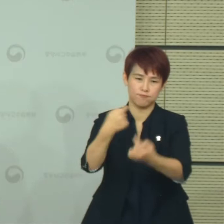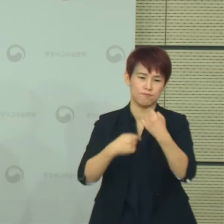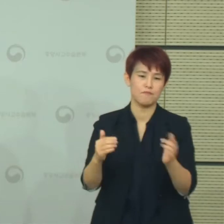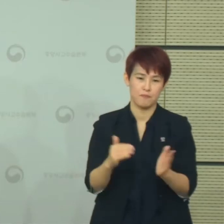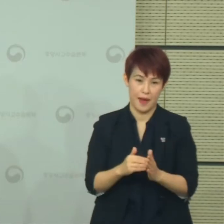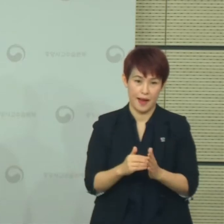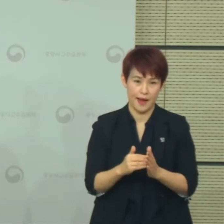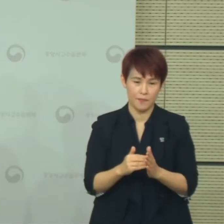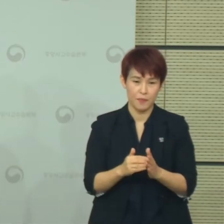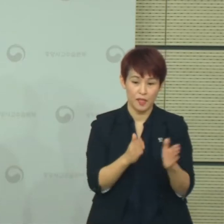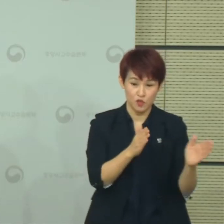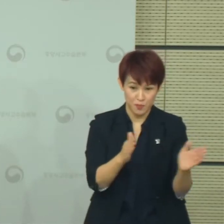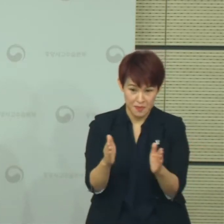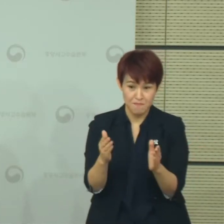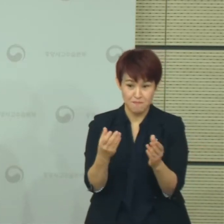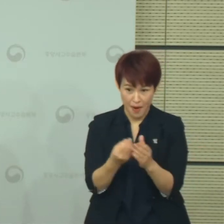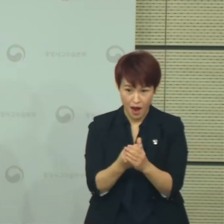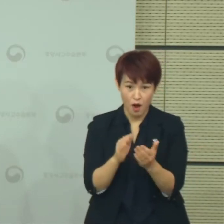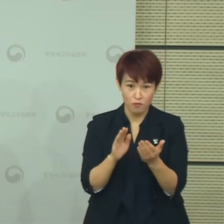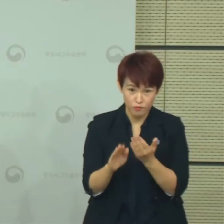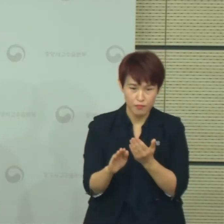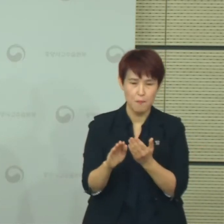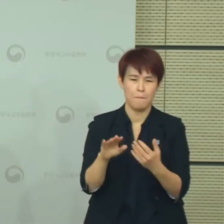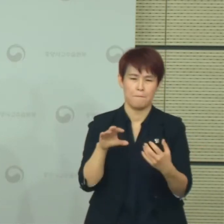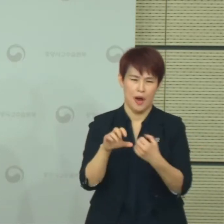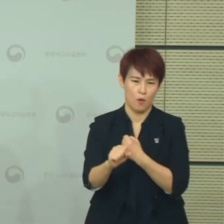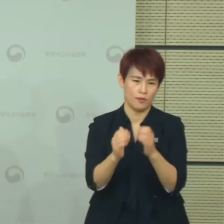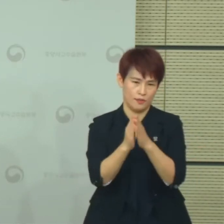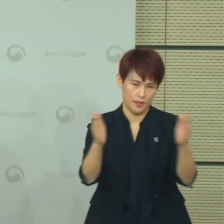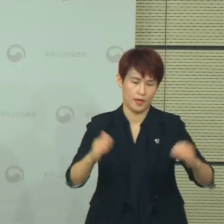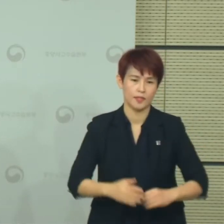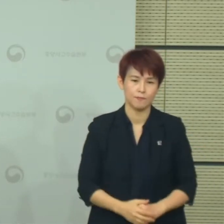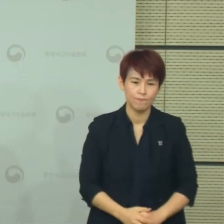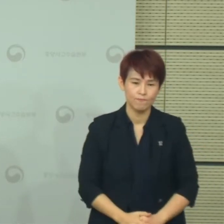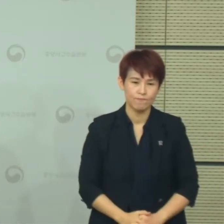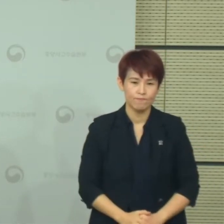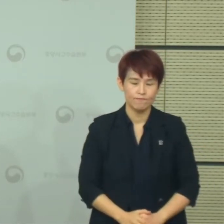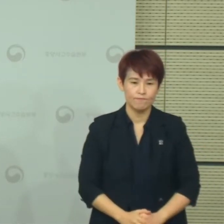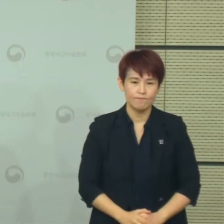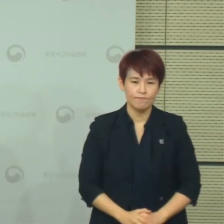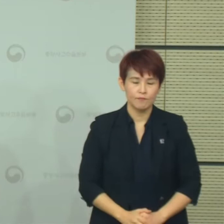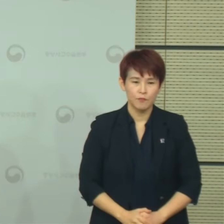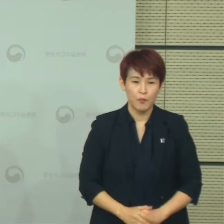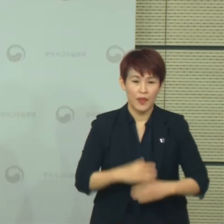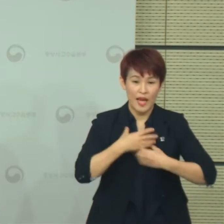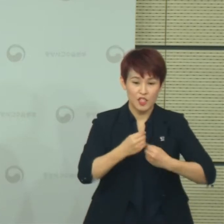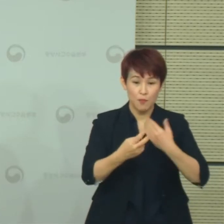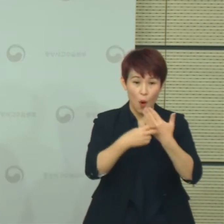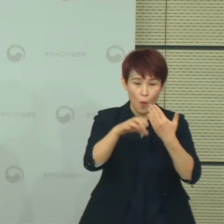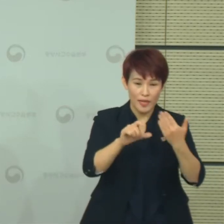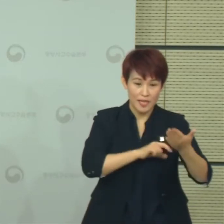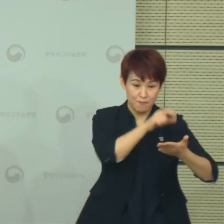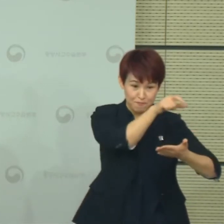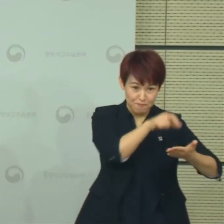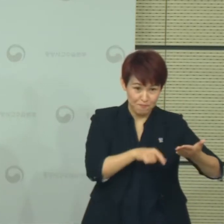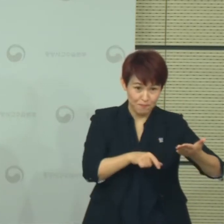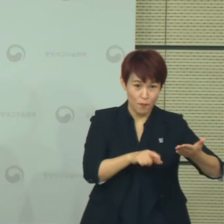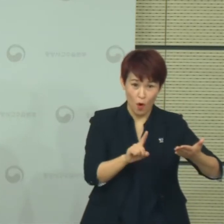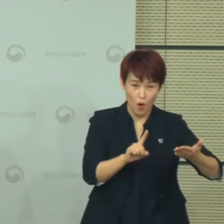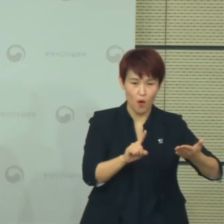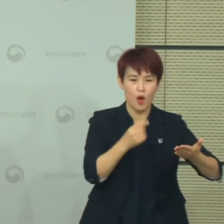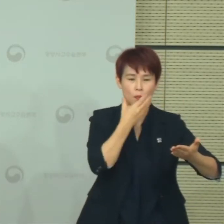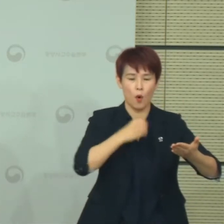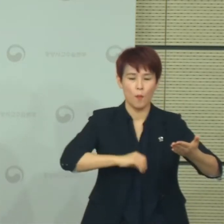상태로 준비가 되는 병원부터 즉시 적용할 예정입니다. 안심병원 명단은